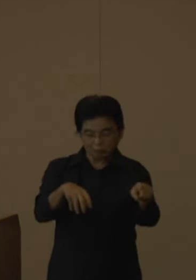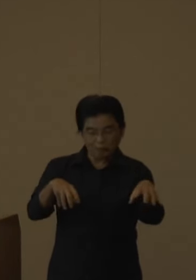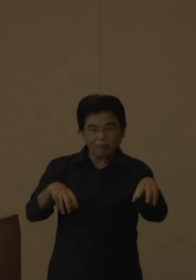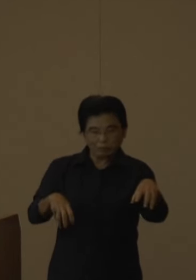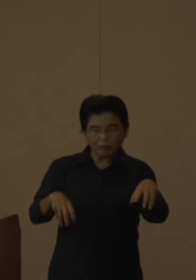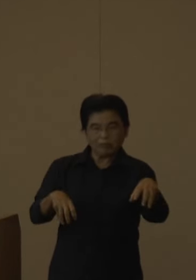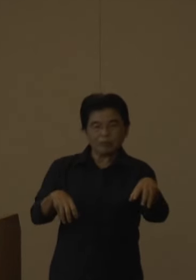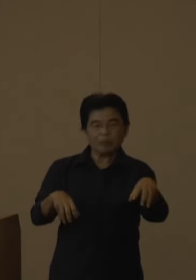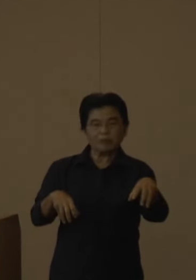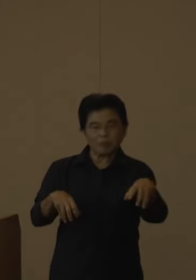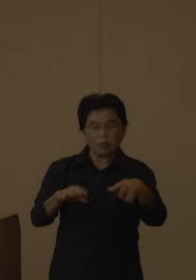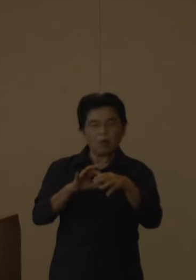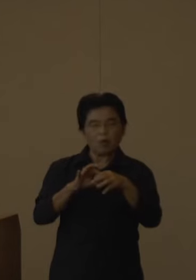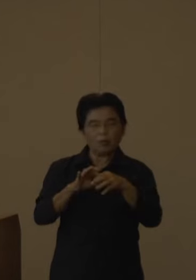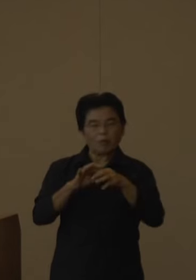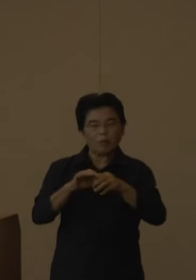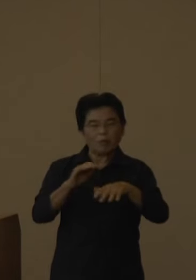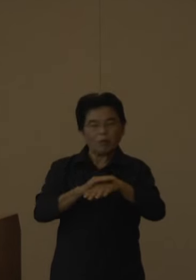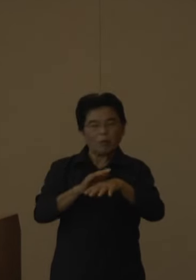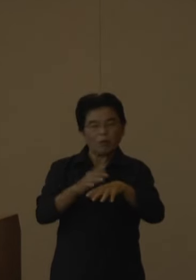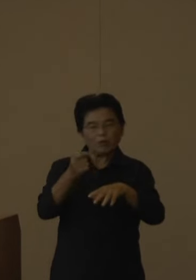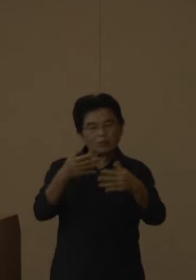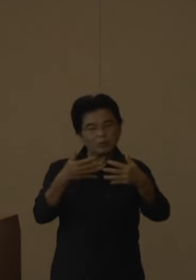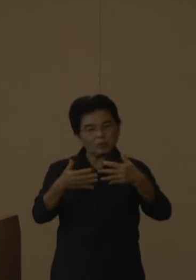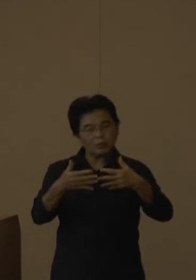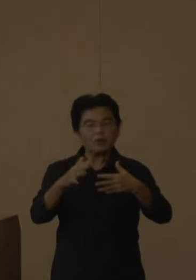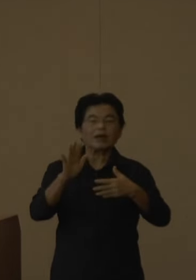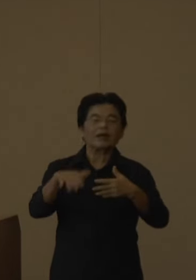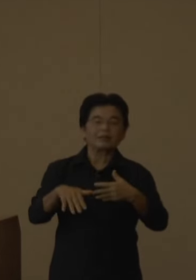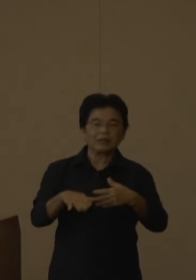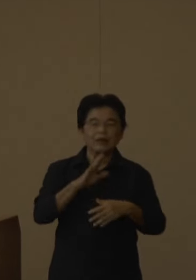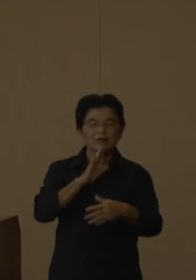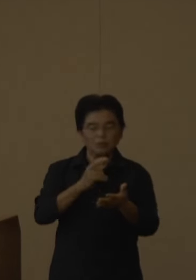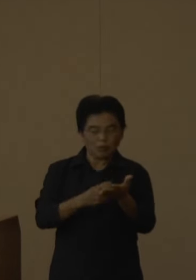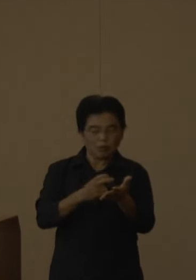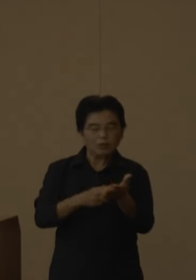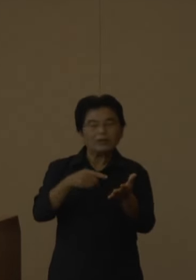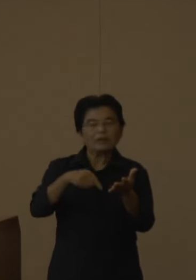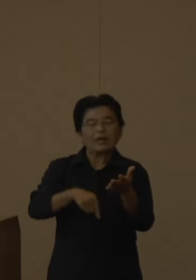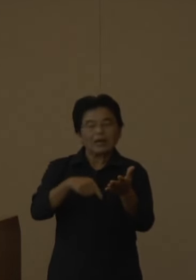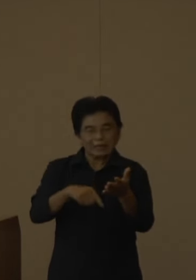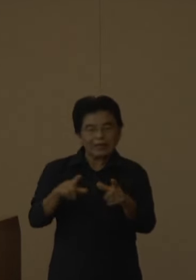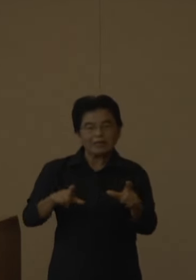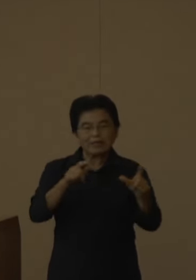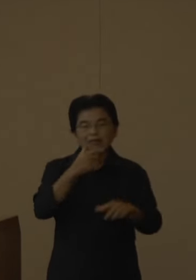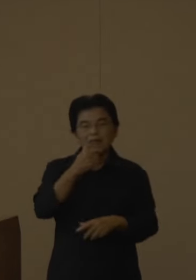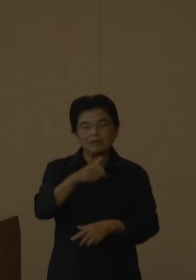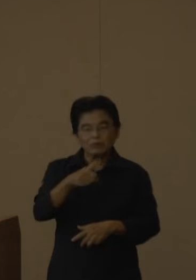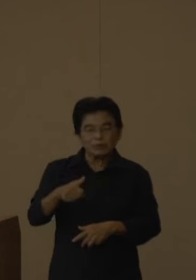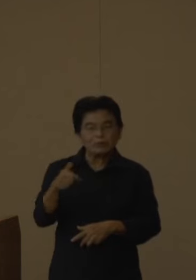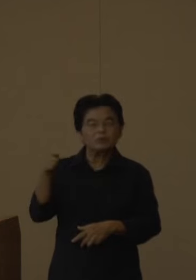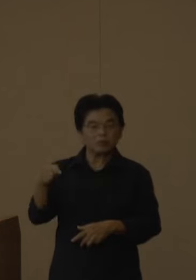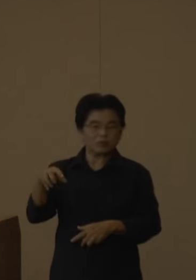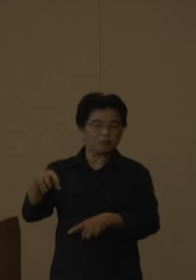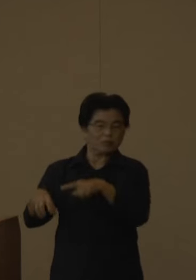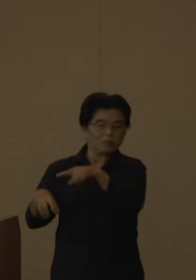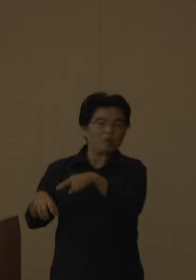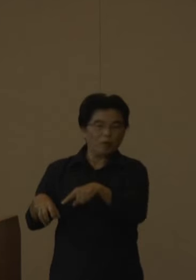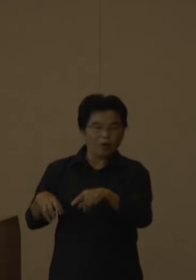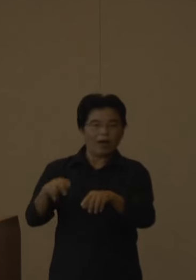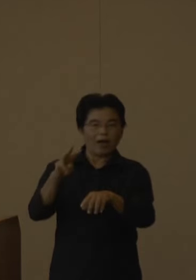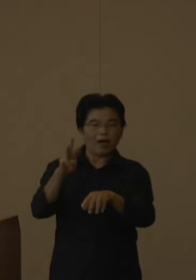のずれがあったということです。ですから、まあ、法律は法律として、生活福祉部が所掌するにしても、